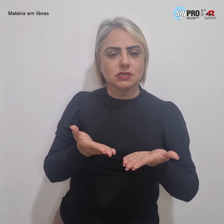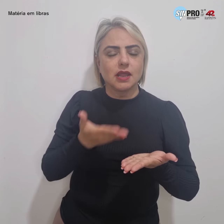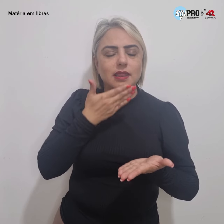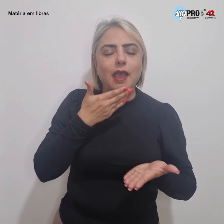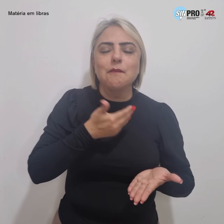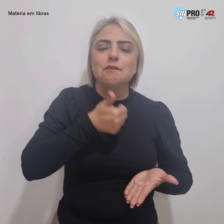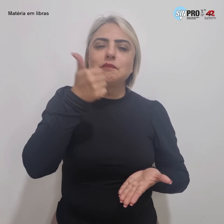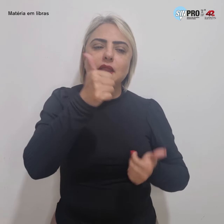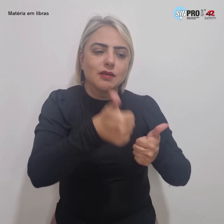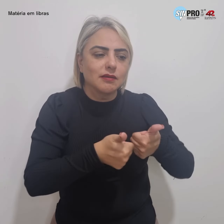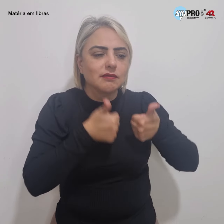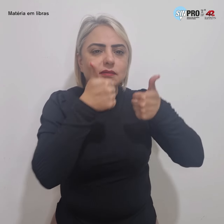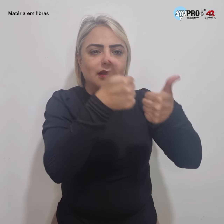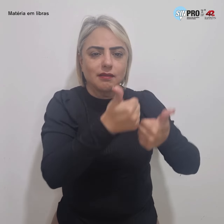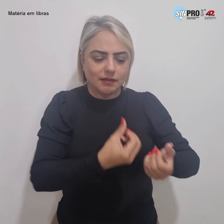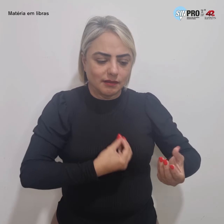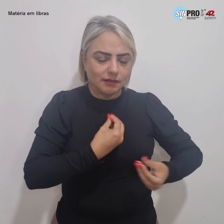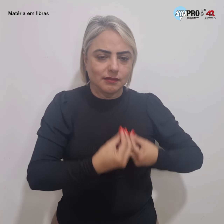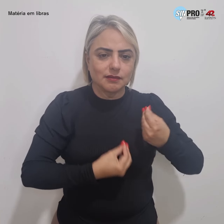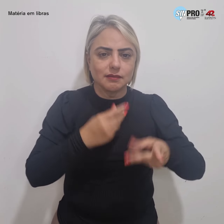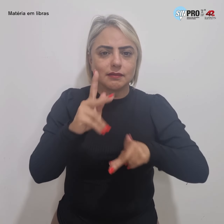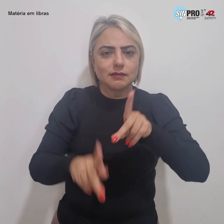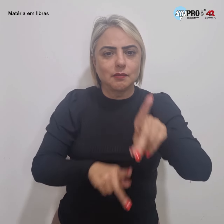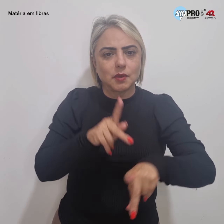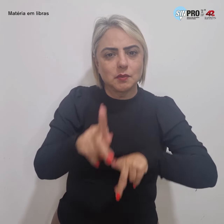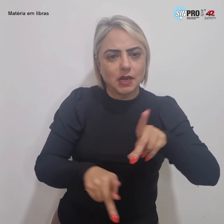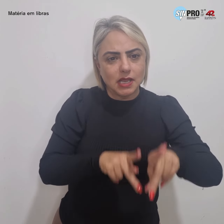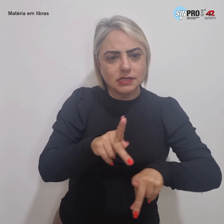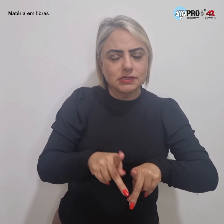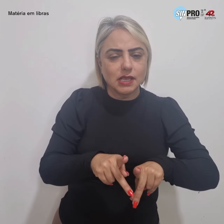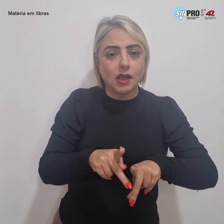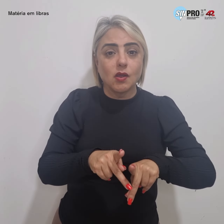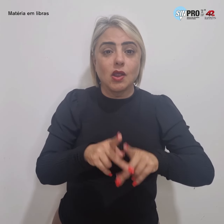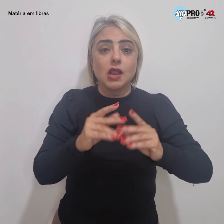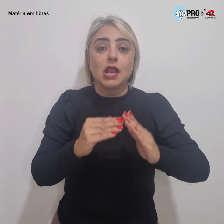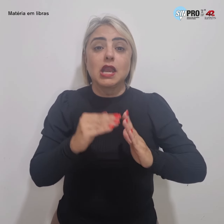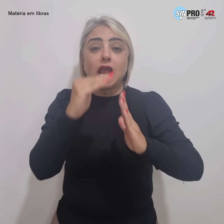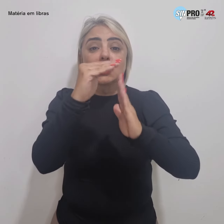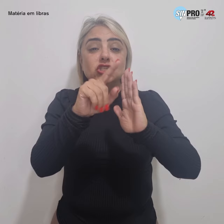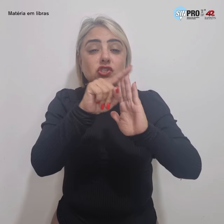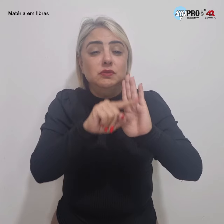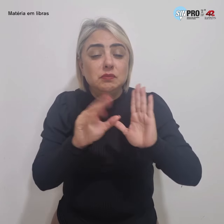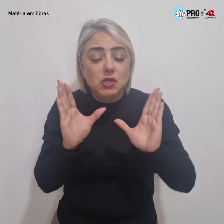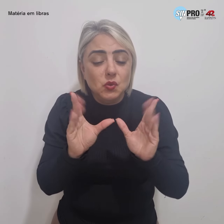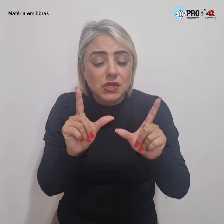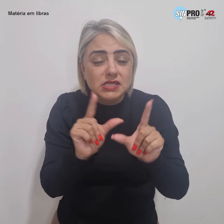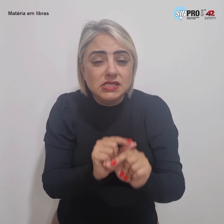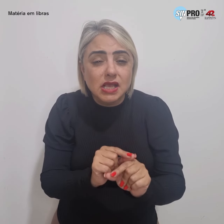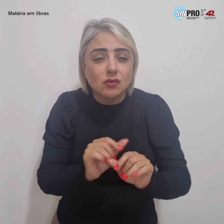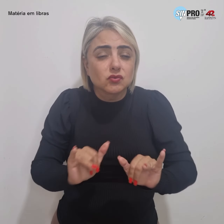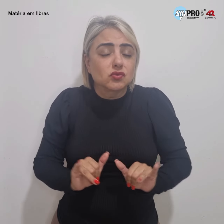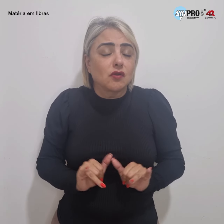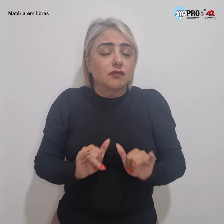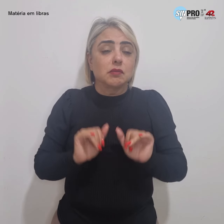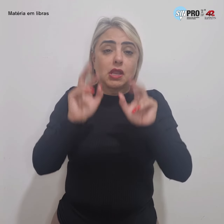da qualidade de vida da população, na redução de seu sofrimento e no respeito à